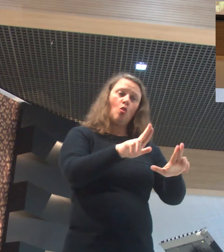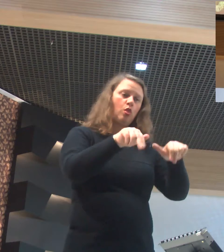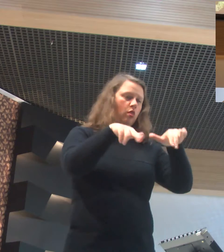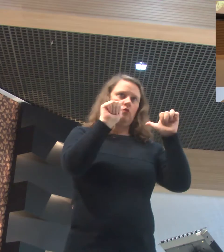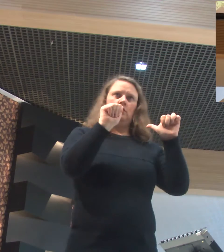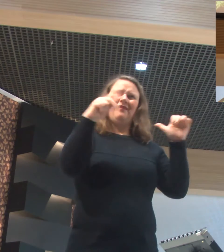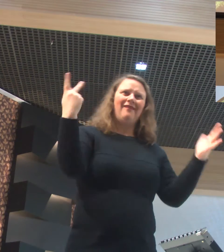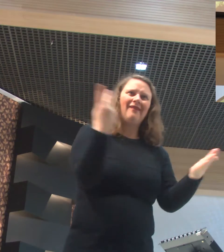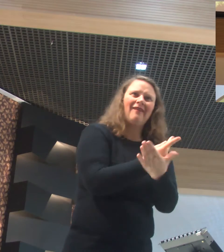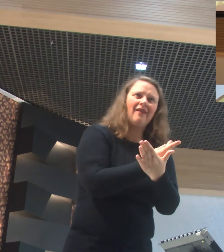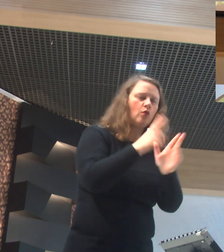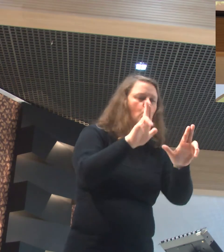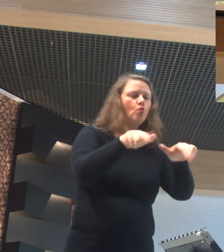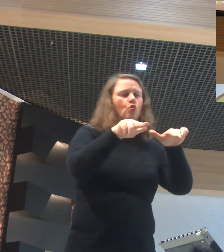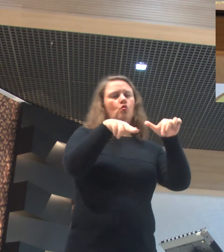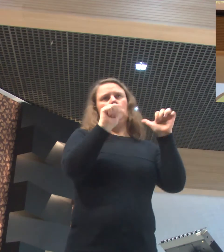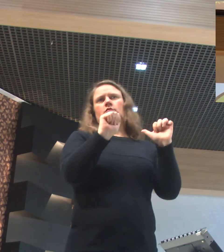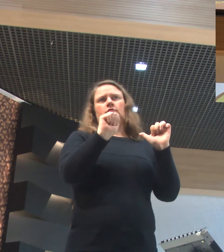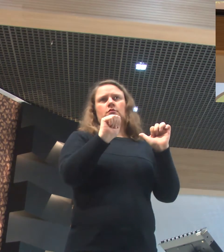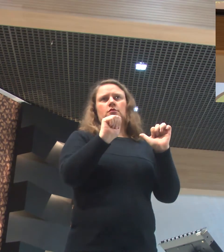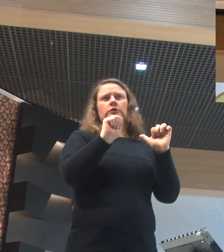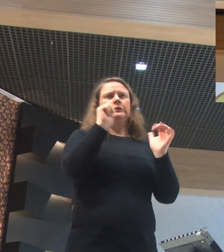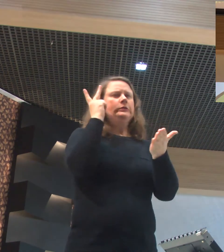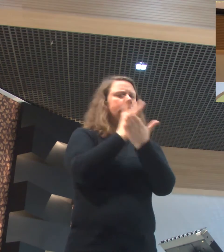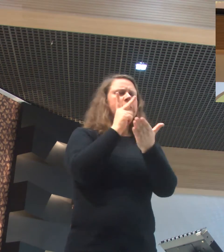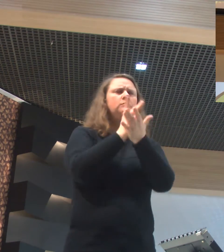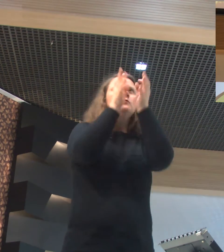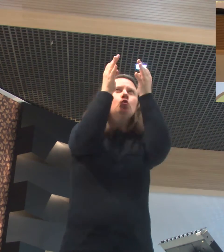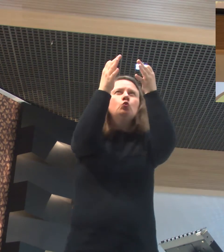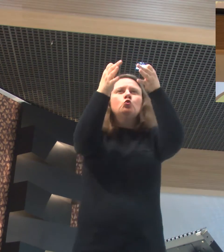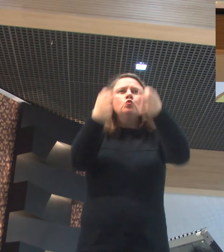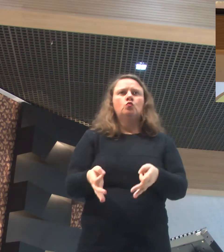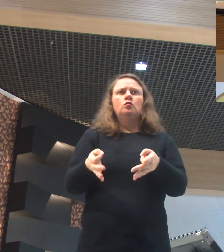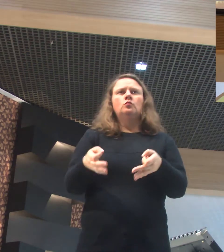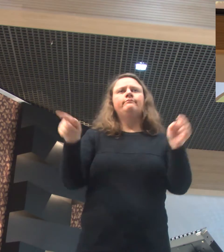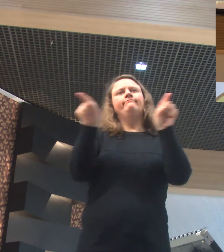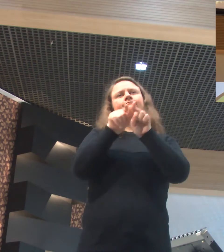nunca errou, que foi absolutamente justo e puro.